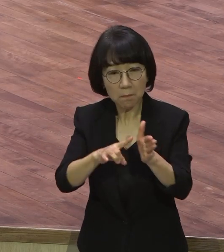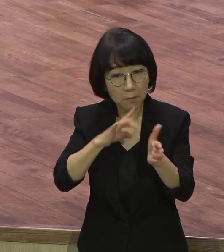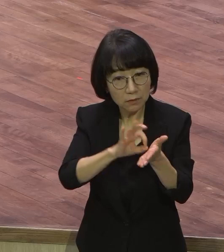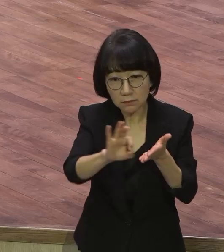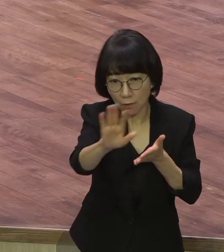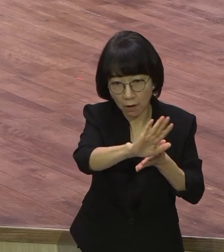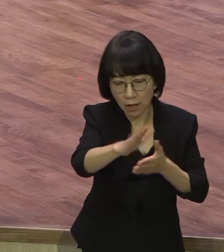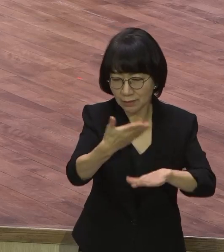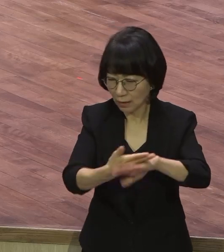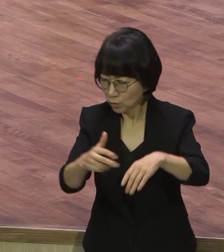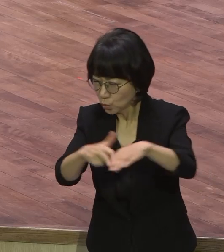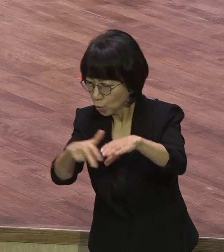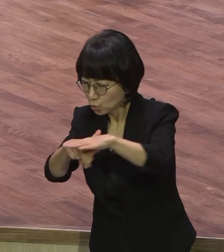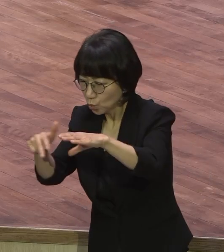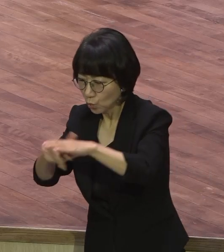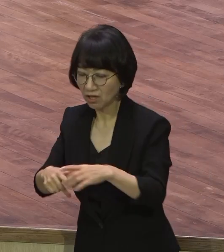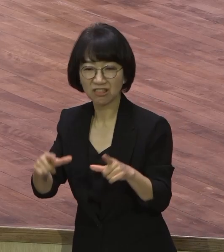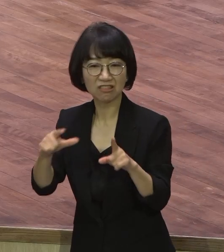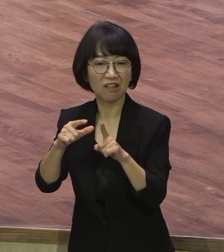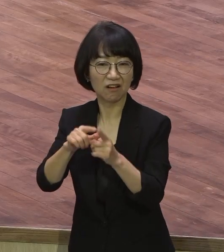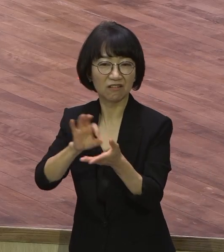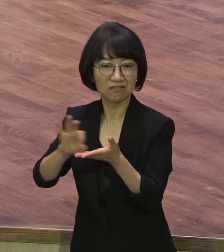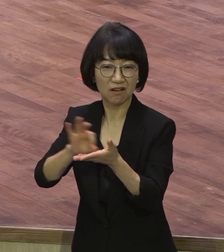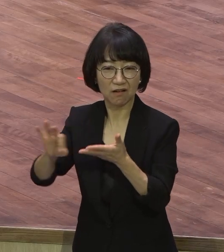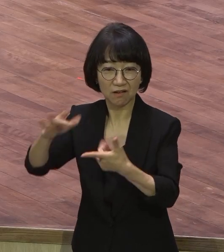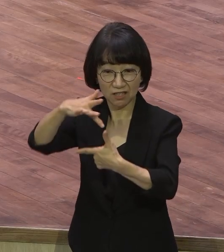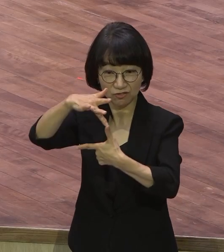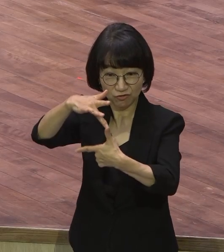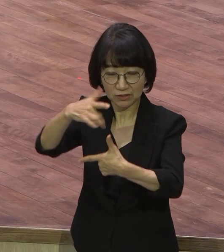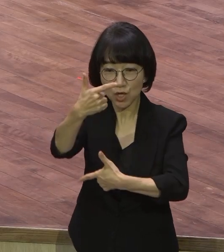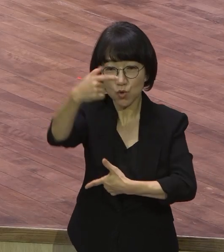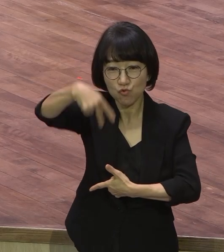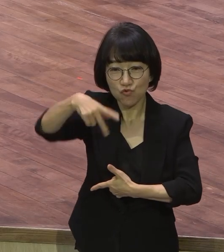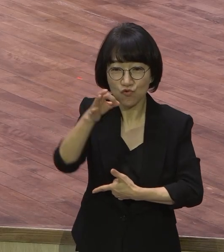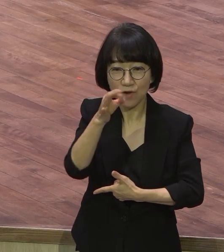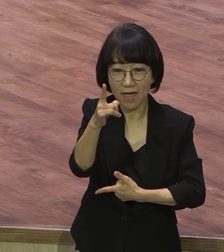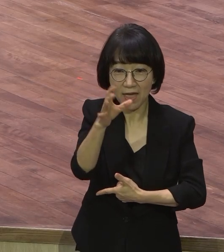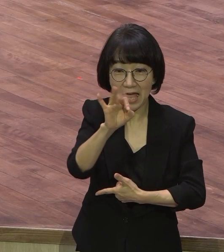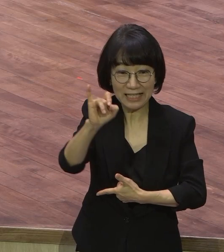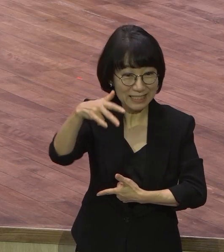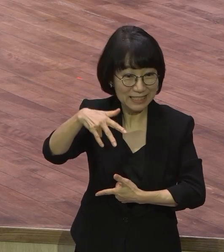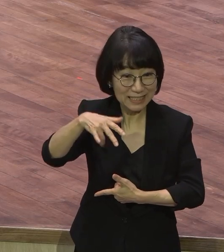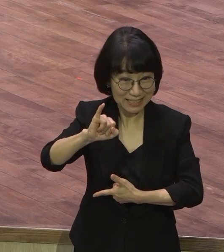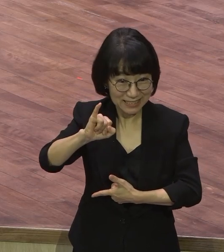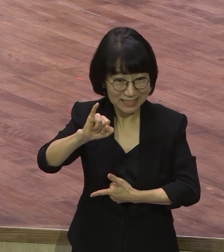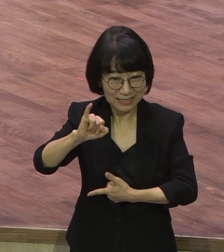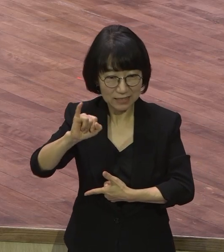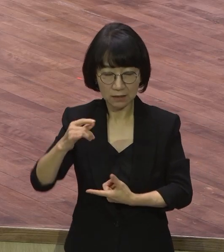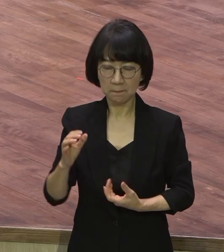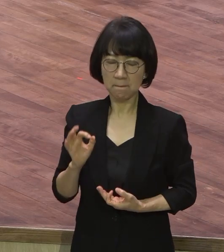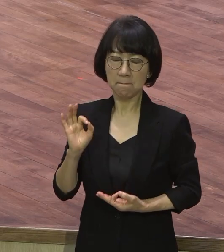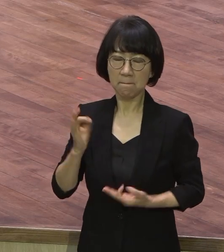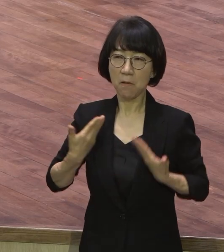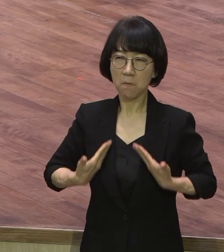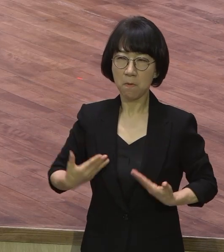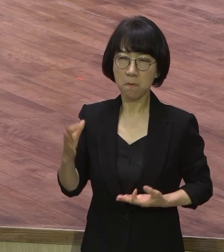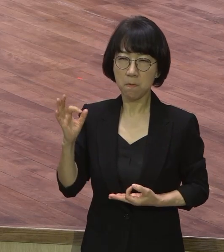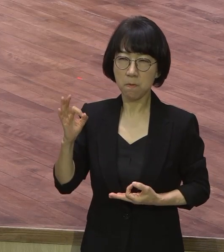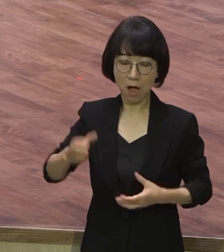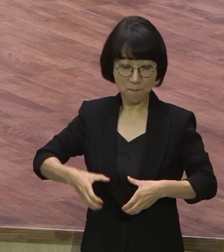모든 종교가 지금 다 쓰고 있어요. 뉴 에이지에서도 명상 이런 각종 종교